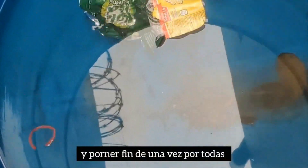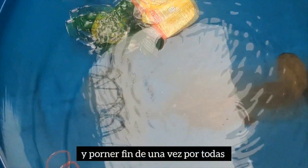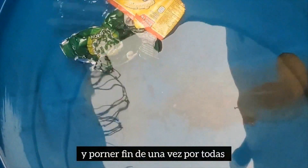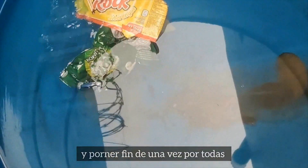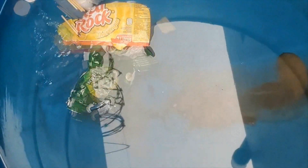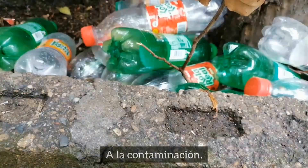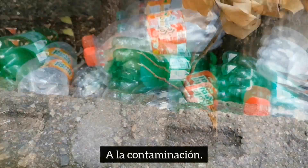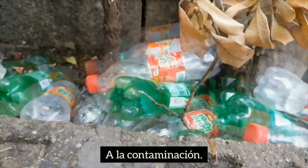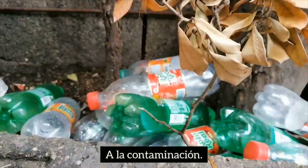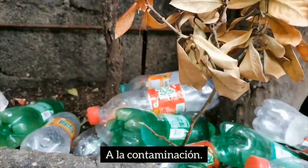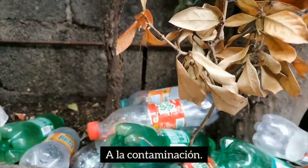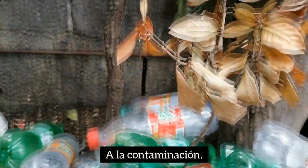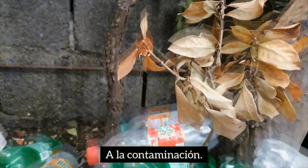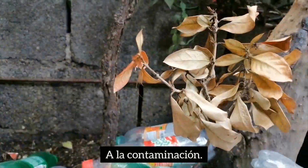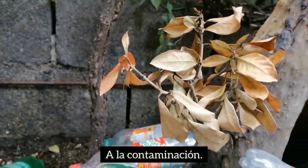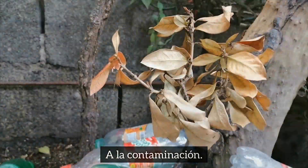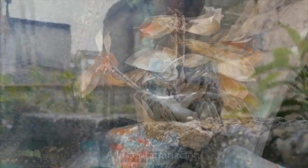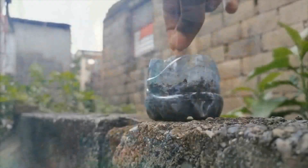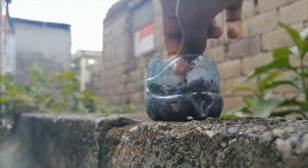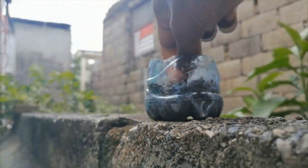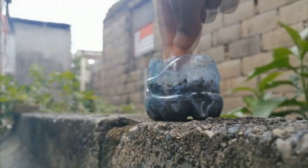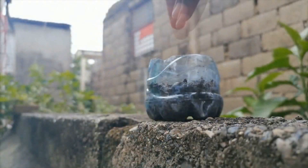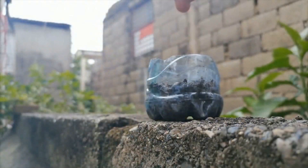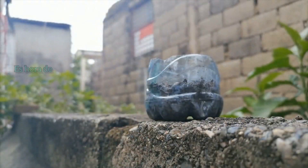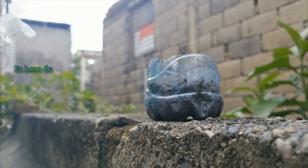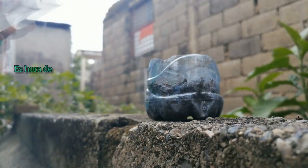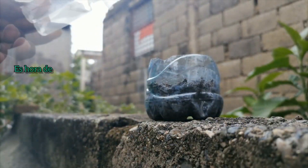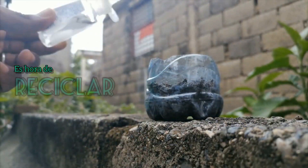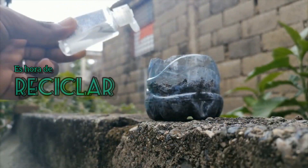Forever now I drive alone past your street.